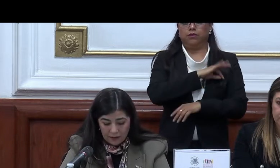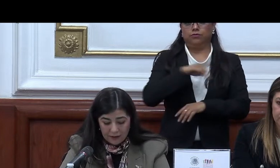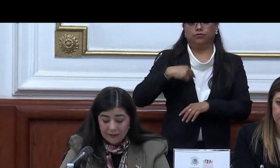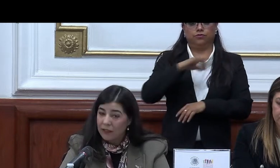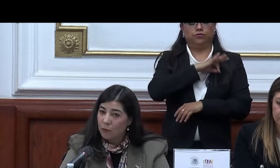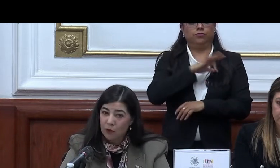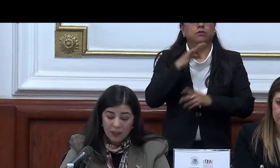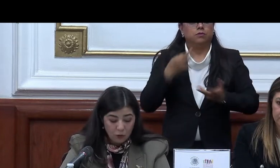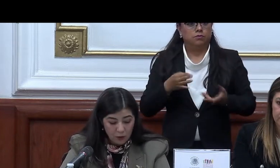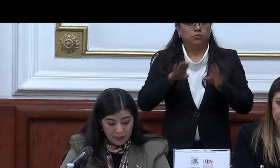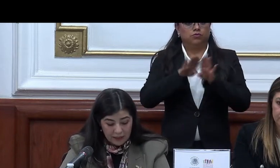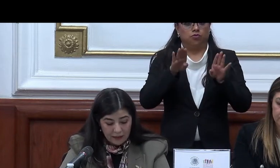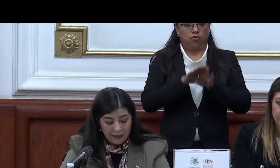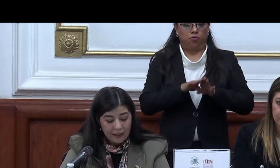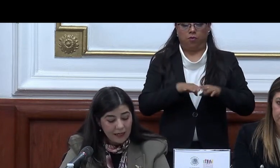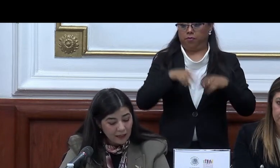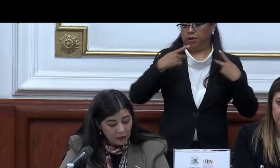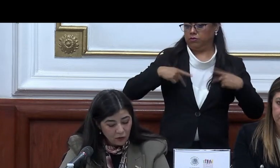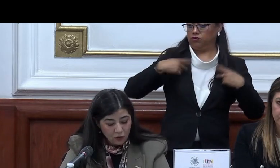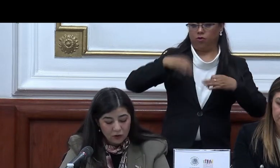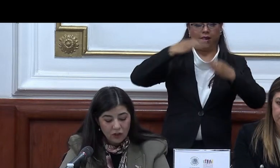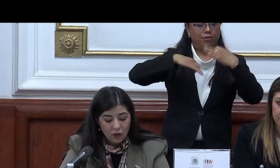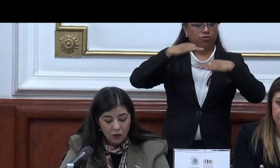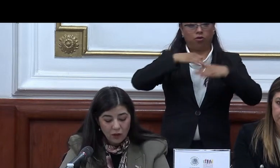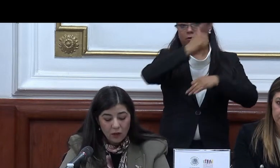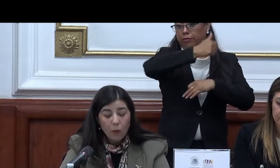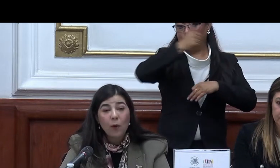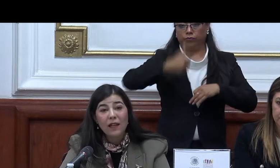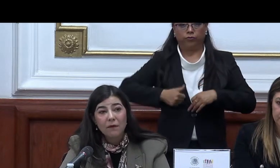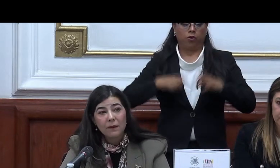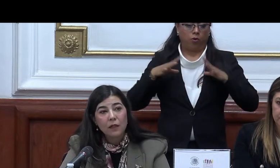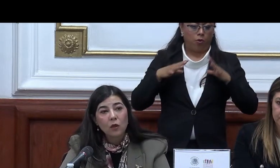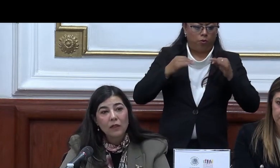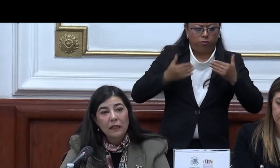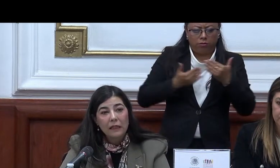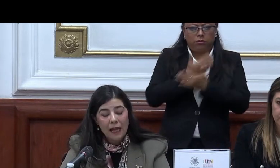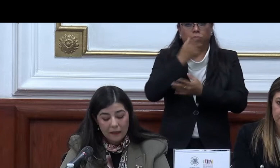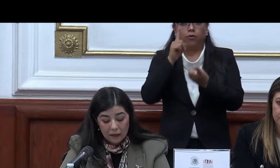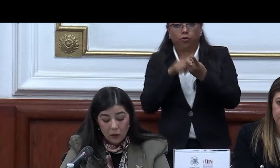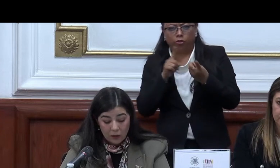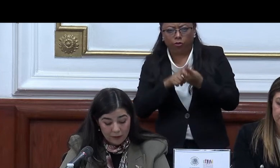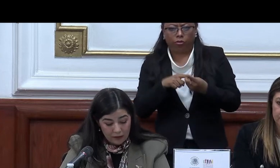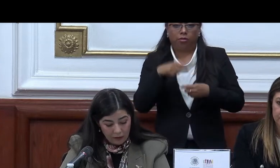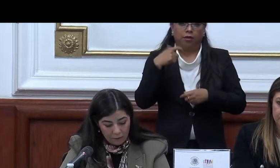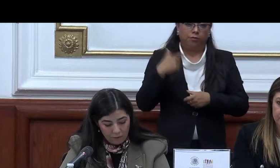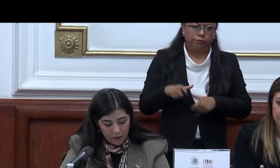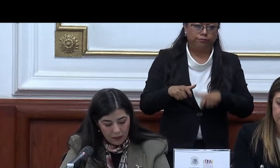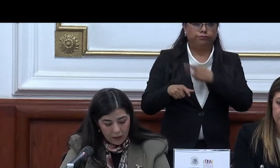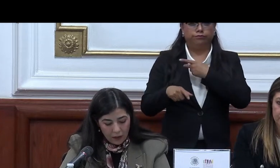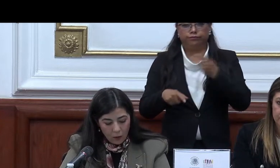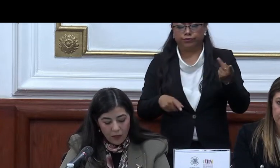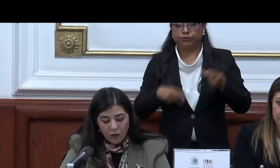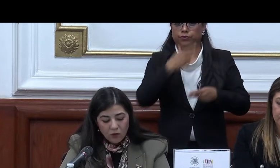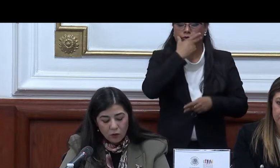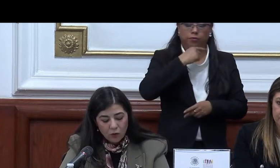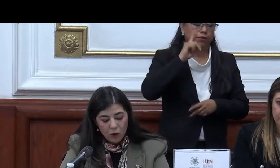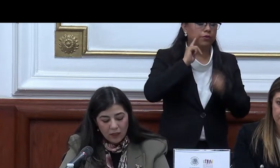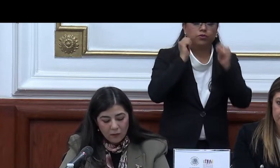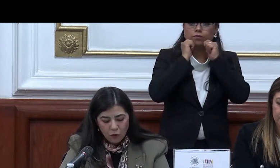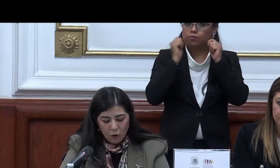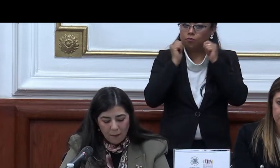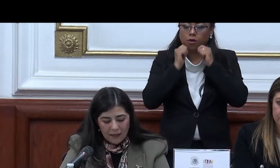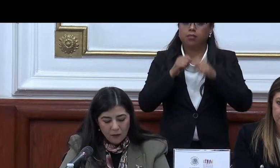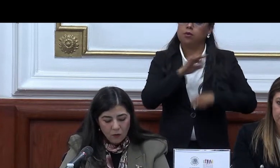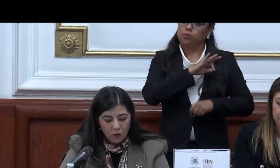persona, sin importar su origen, género, condición, pueda vivir con dignidad y con libertad. Una constitución